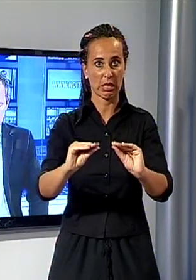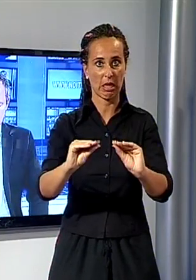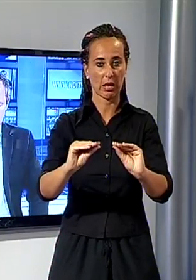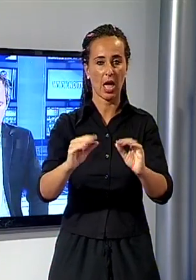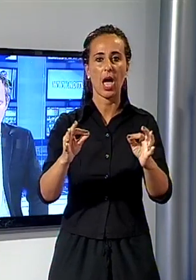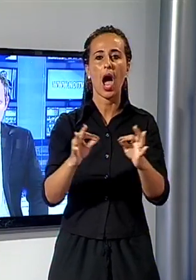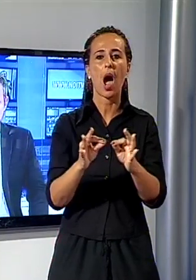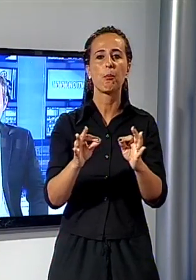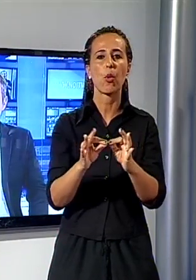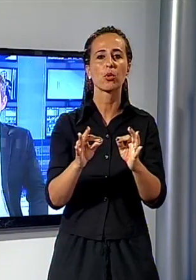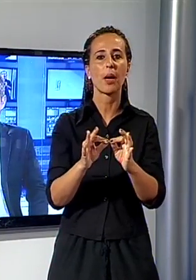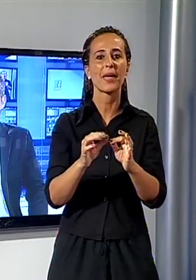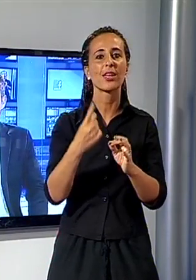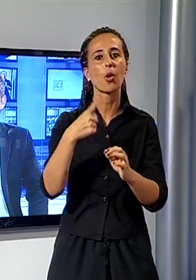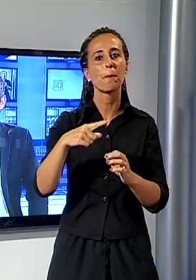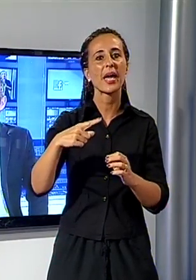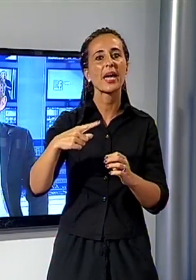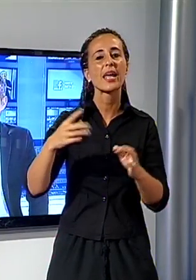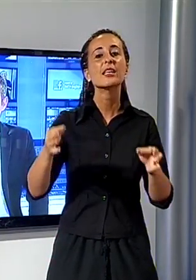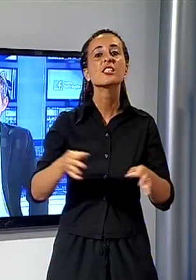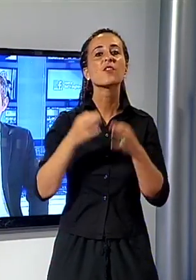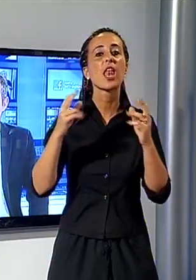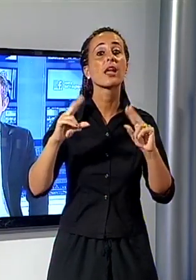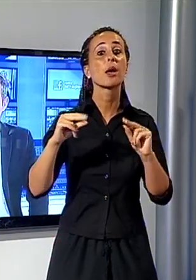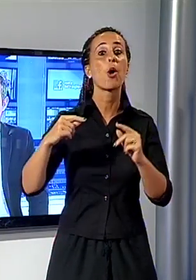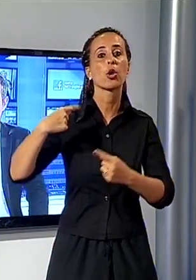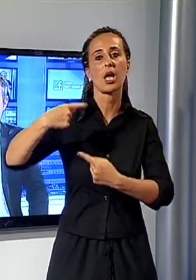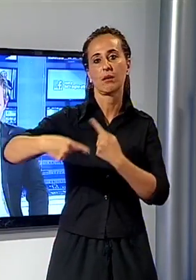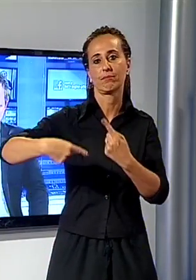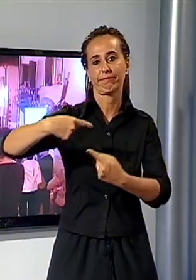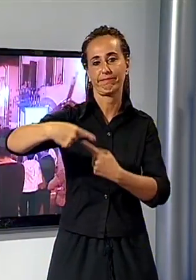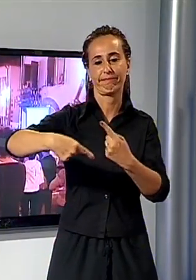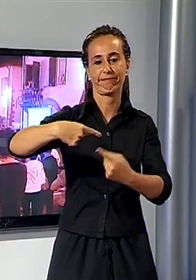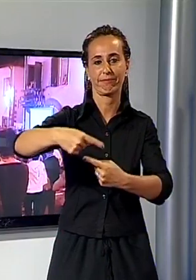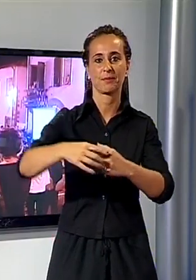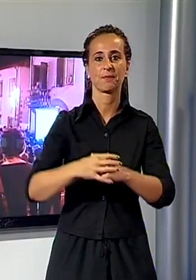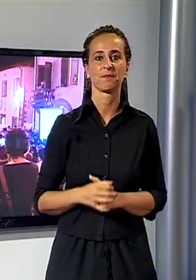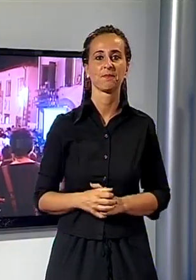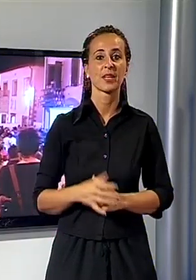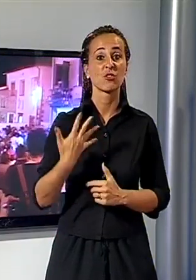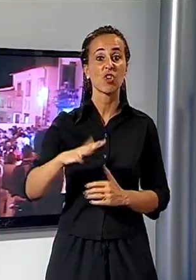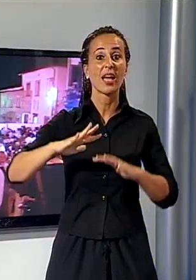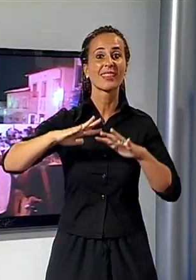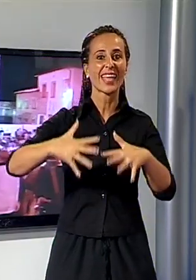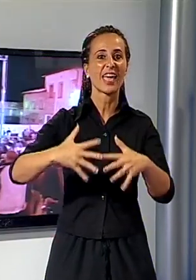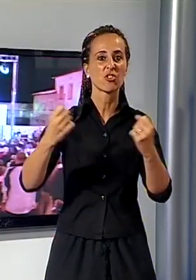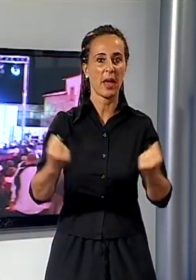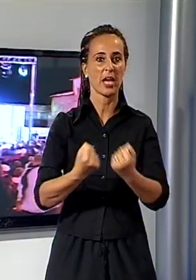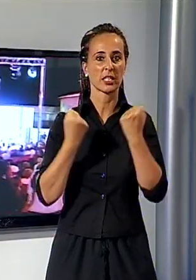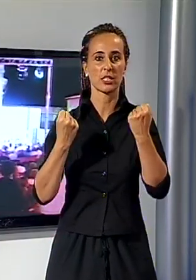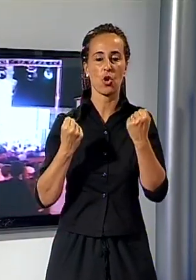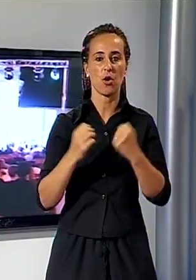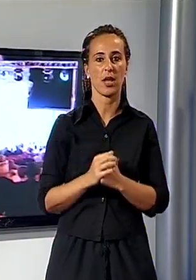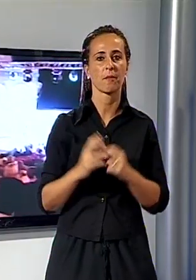commissario di area vasta Maria Teresa dei Lauretis nella riorganizzazione del punto nascita. I due consiglieri hanno chiesto l